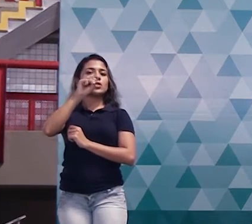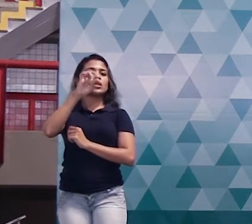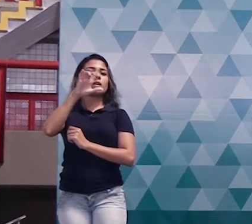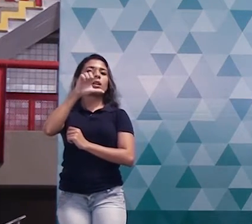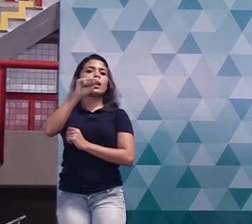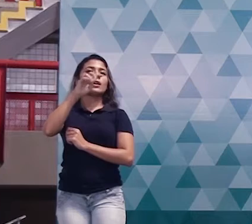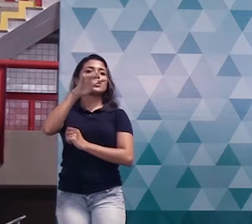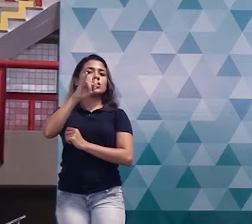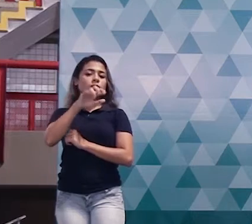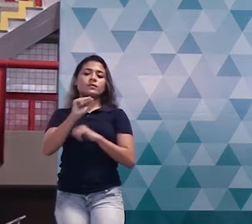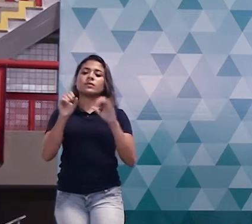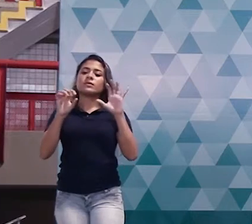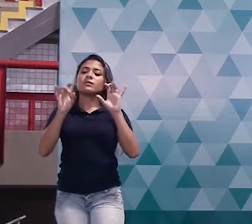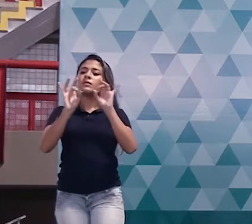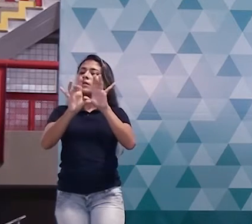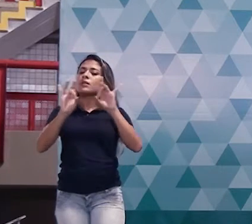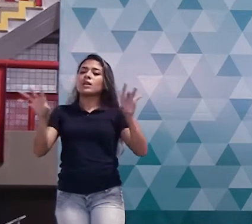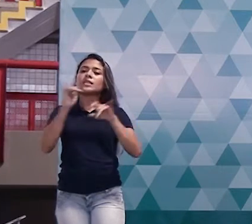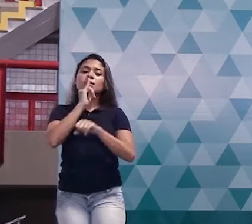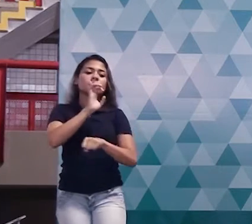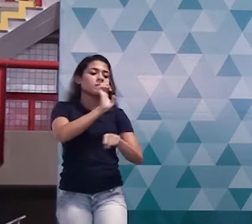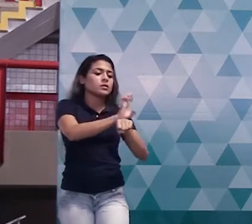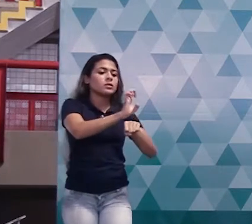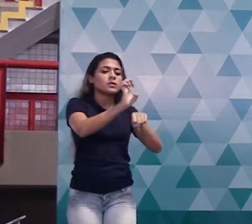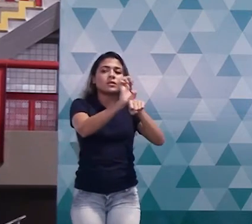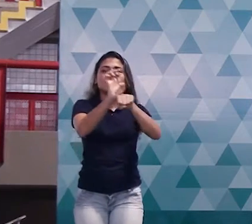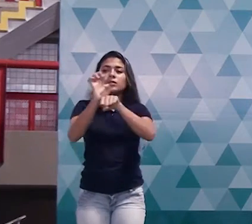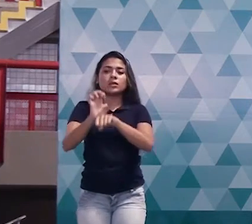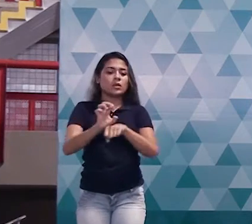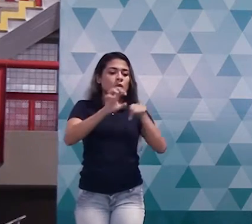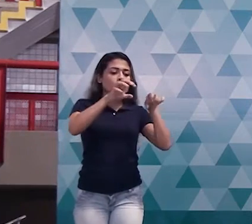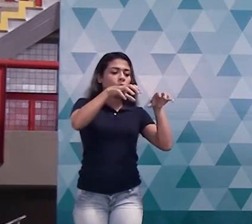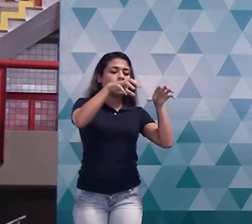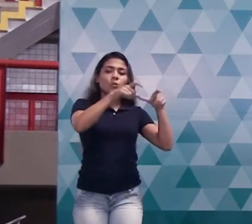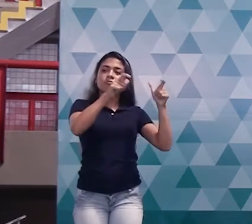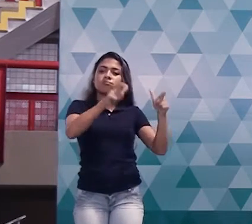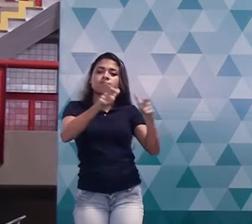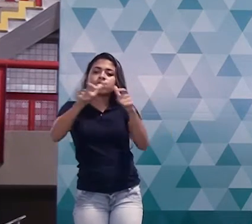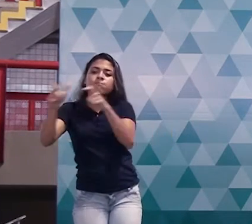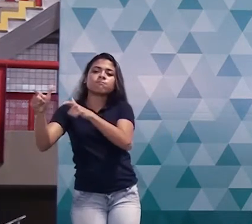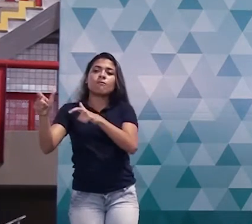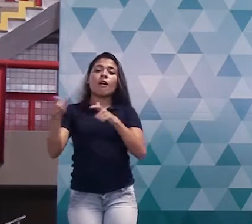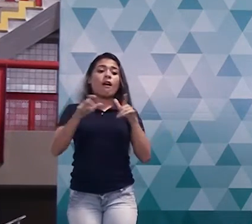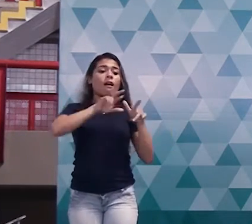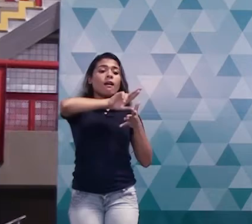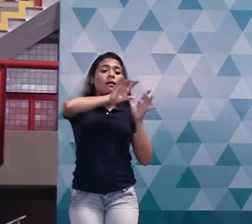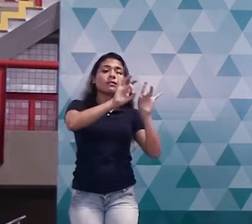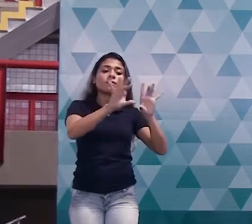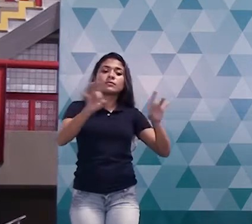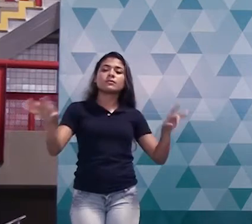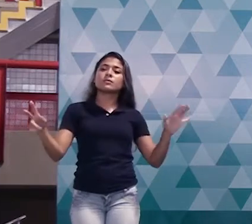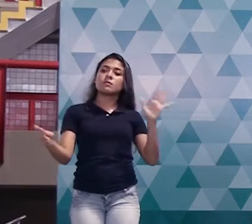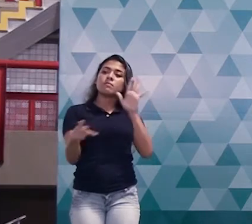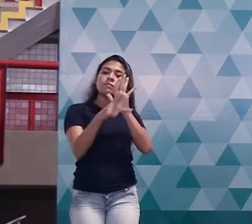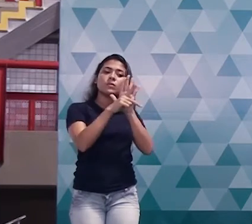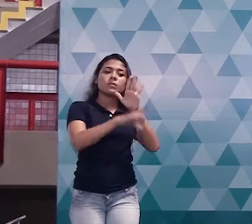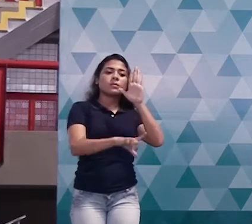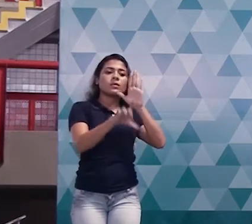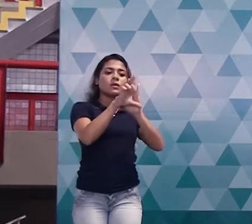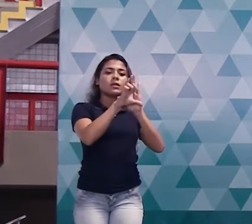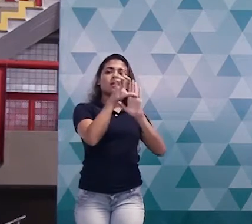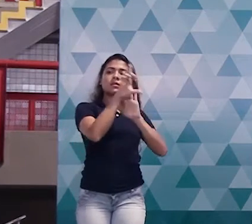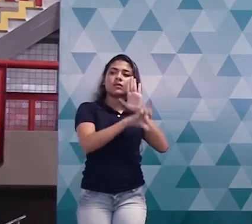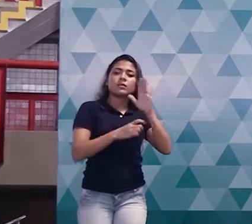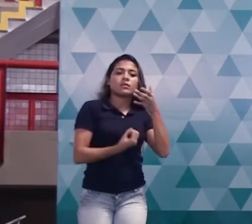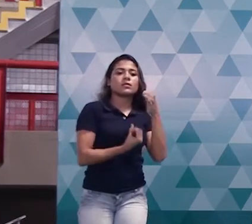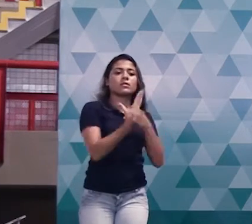para fazer as suas próprias leis e tentar resolver os seus problemas. O caráter centralizador é deixado de lado. mas